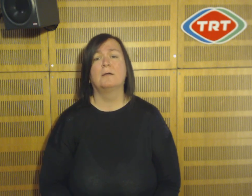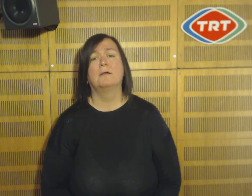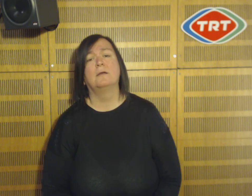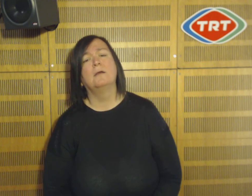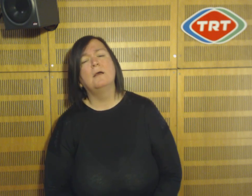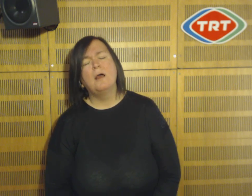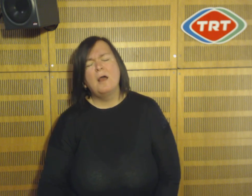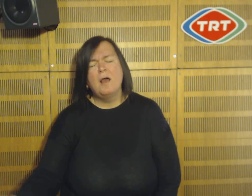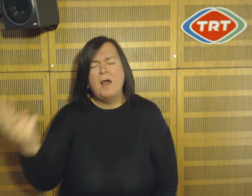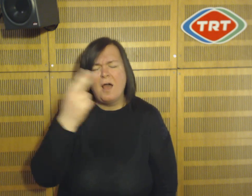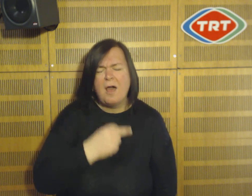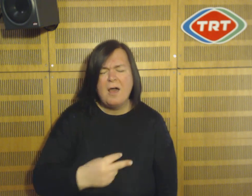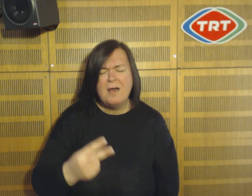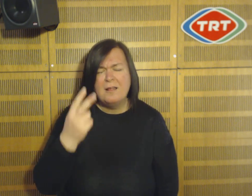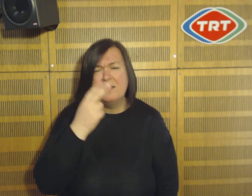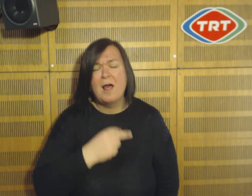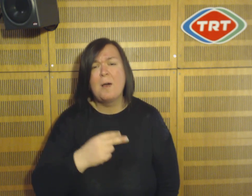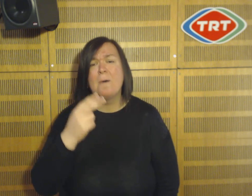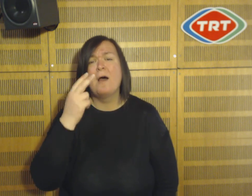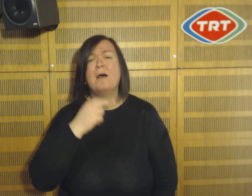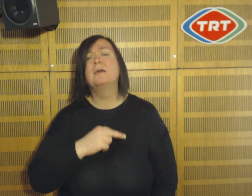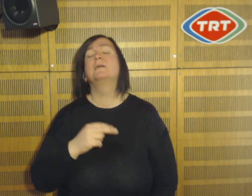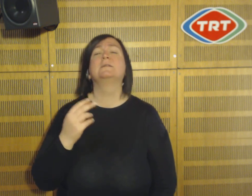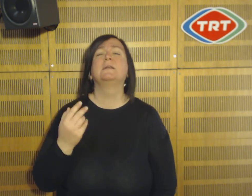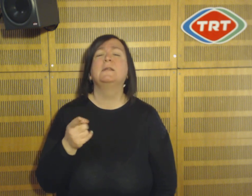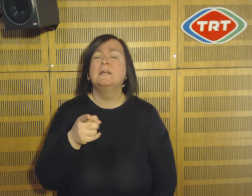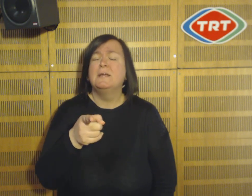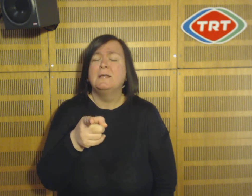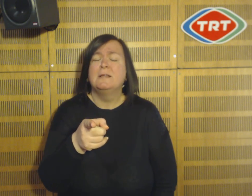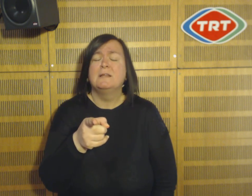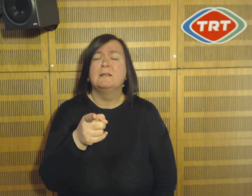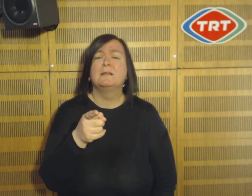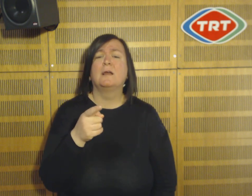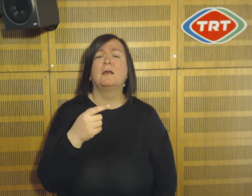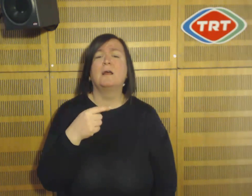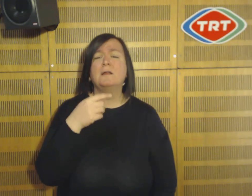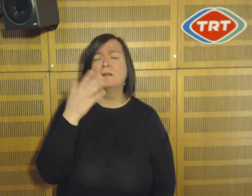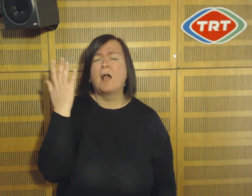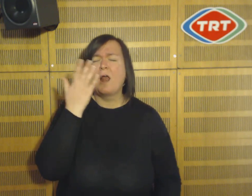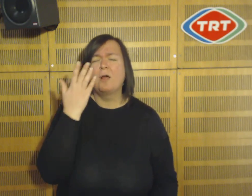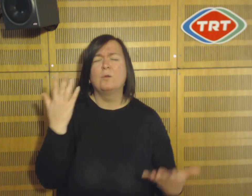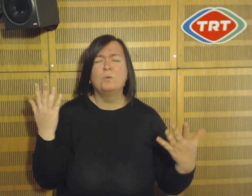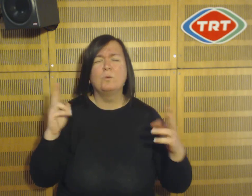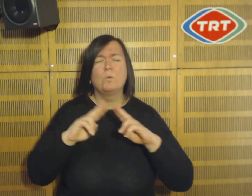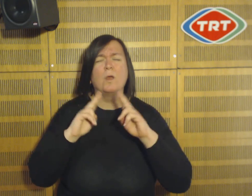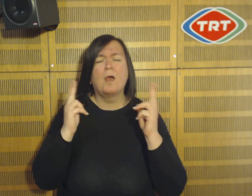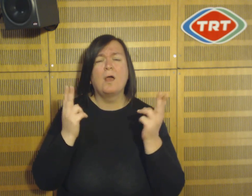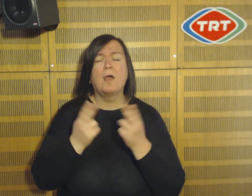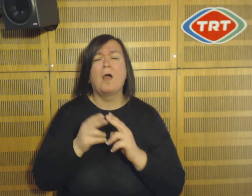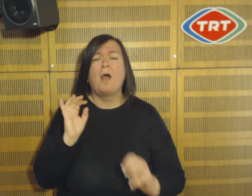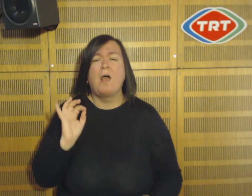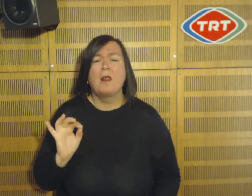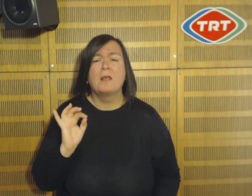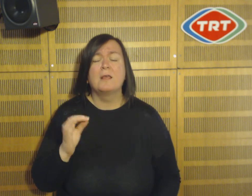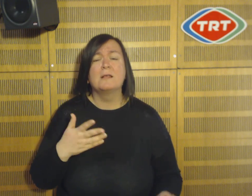utanma Ağlamak senin kara dünyada hala sevdiğin